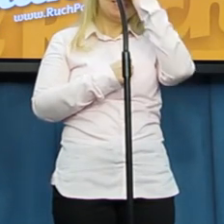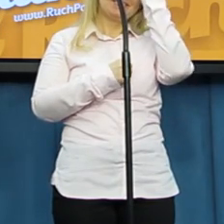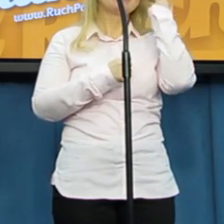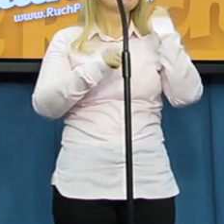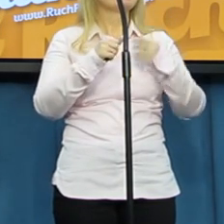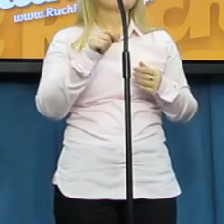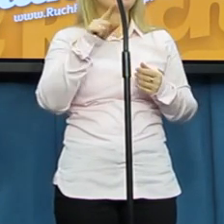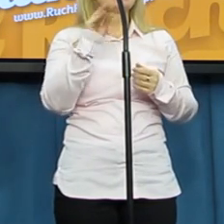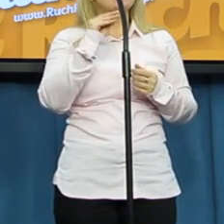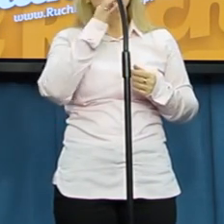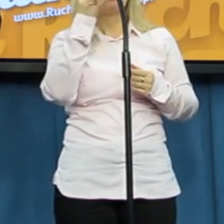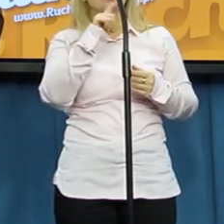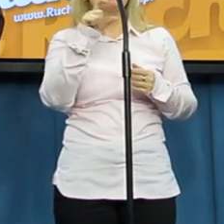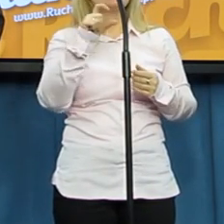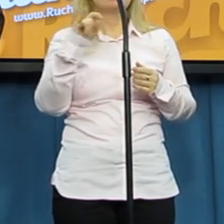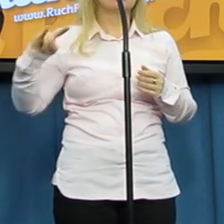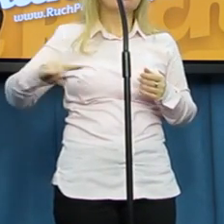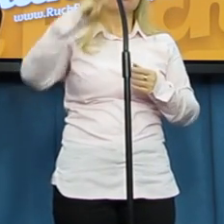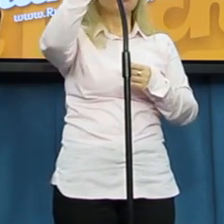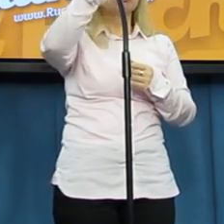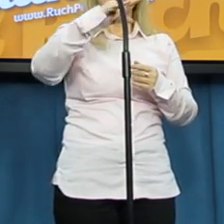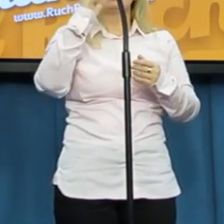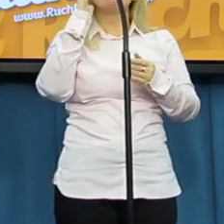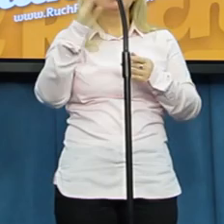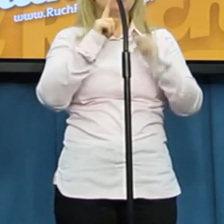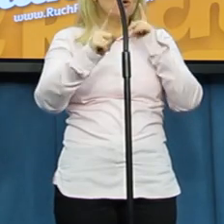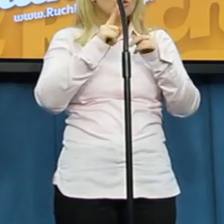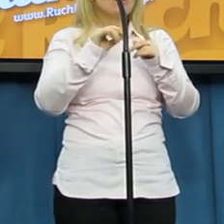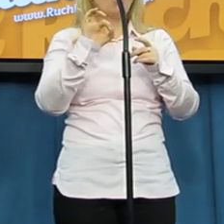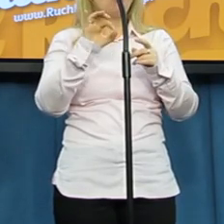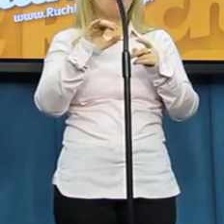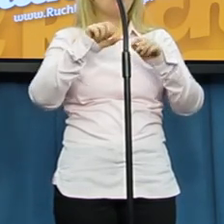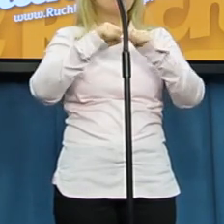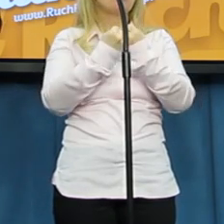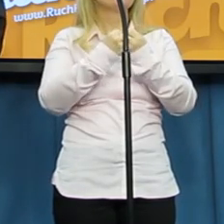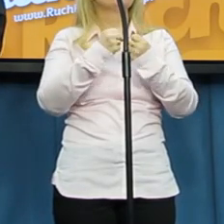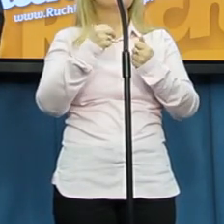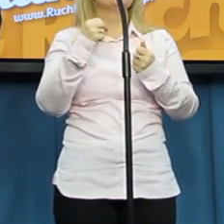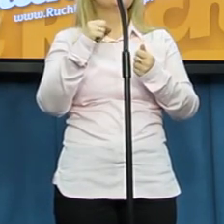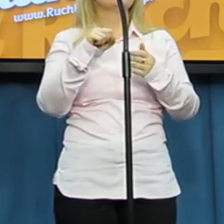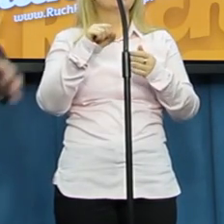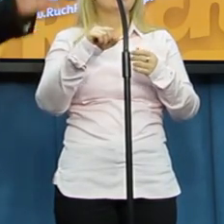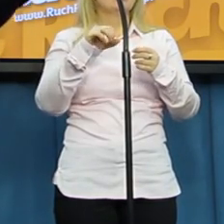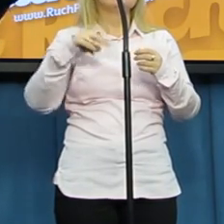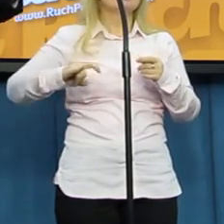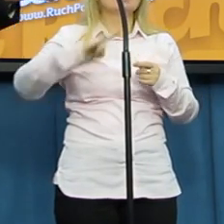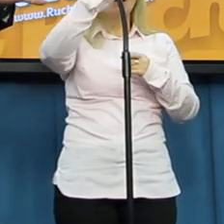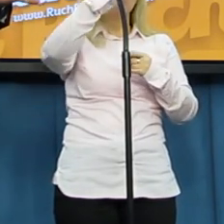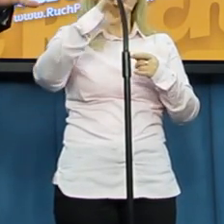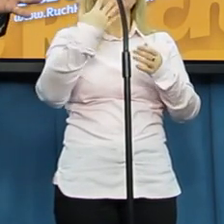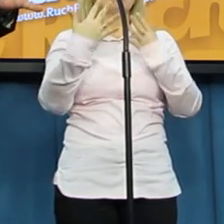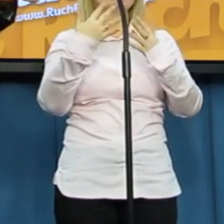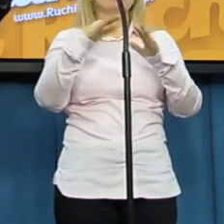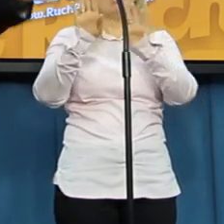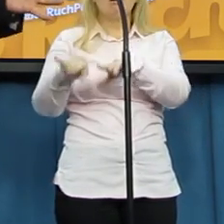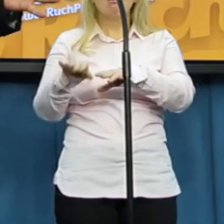chciałem tej atmosfery. No będzie, ja nawet wiem, jak to będzie wyglądało. Jest taki dokument,